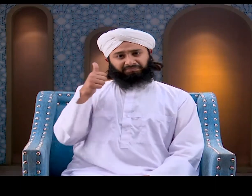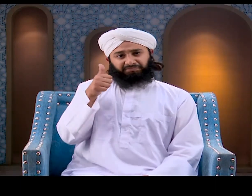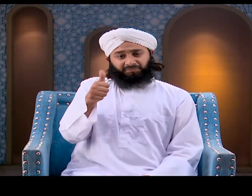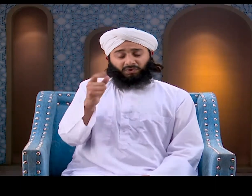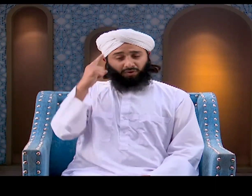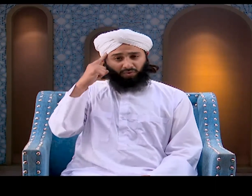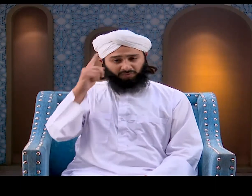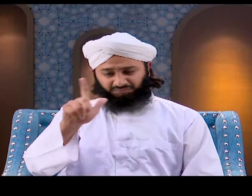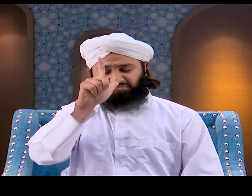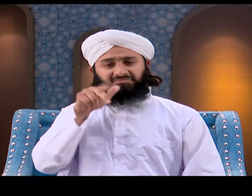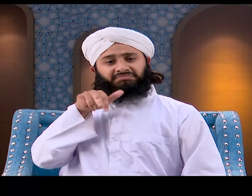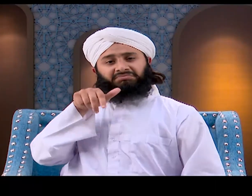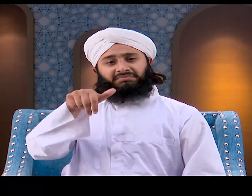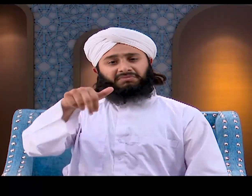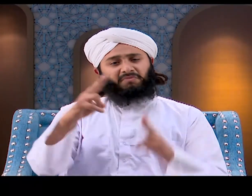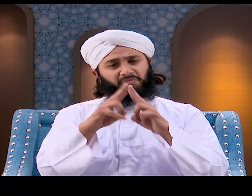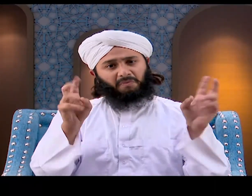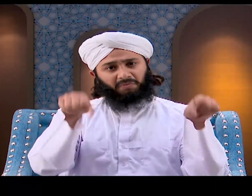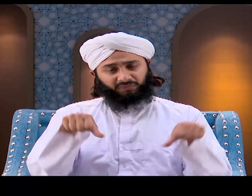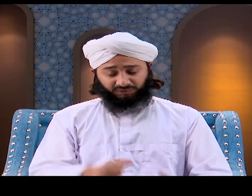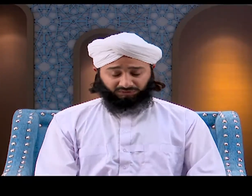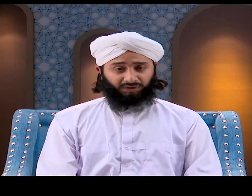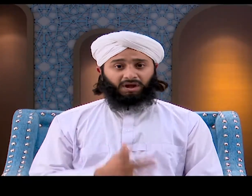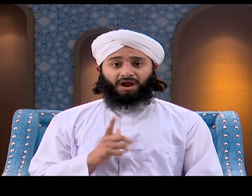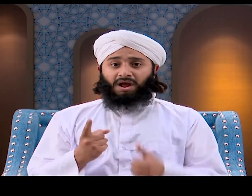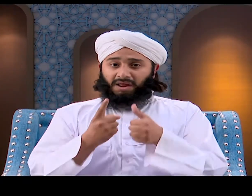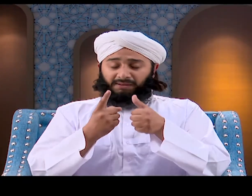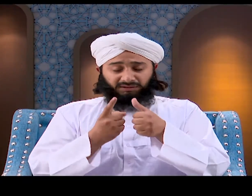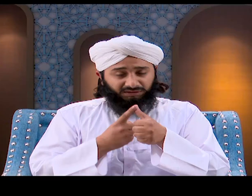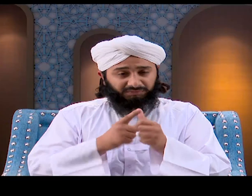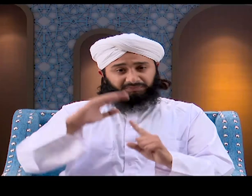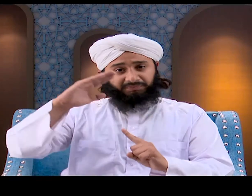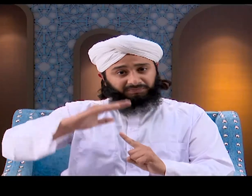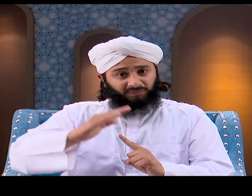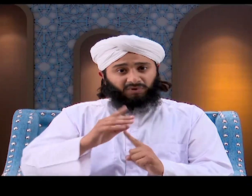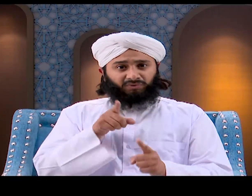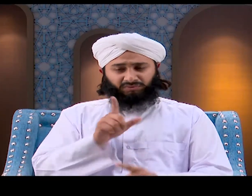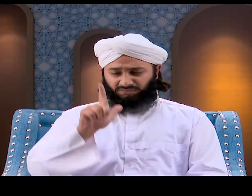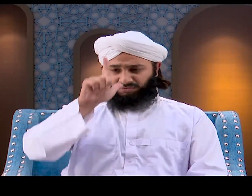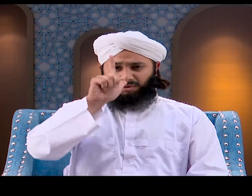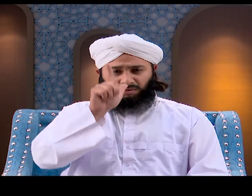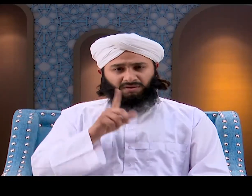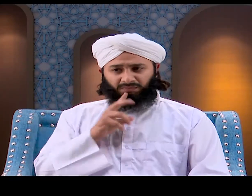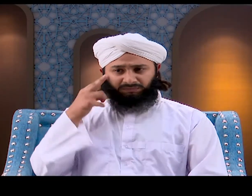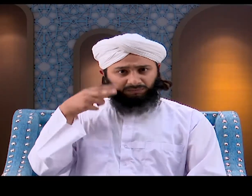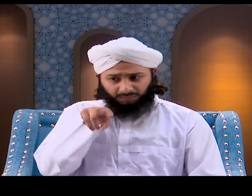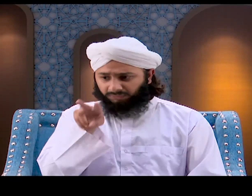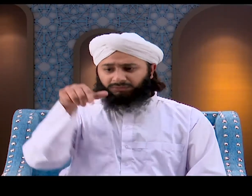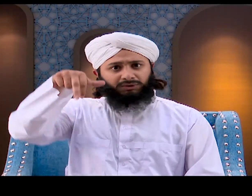تھا. حضرت مطرف بن عبداللہ رحمت اللہ علیہ نے اس سے یوں تکبر کی چال چلتے دیکھا تو دل میں نیکی کی